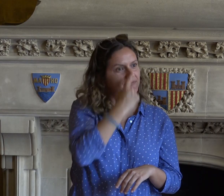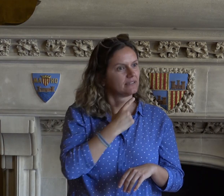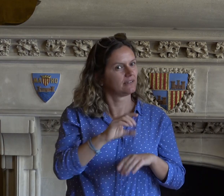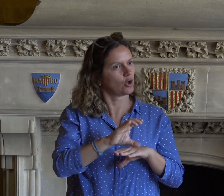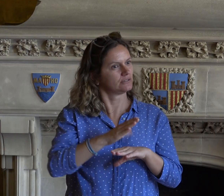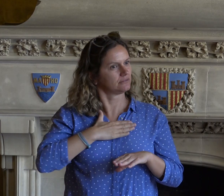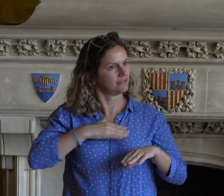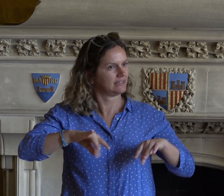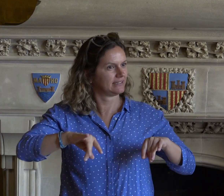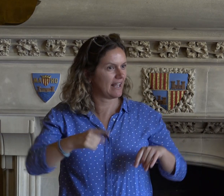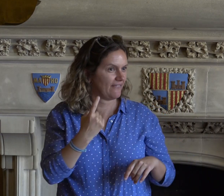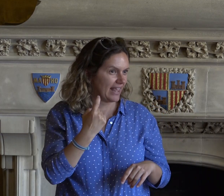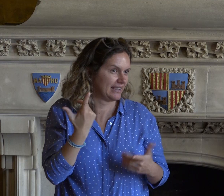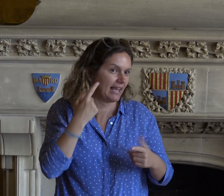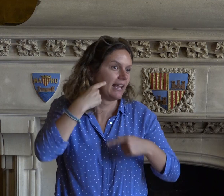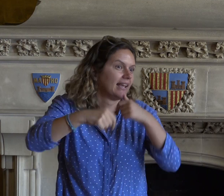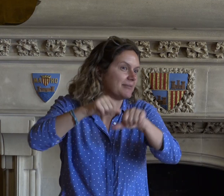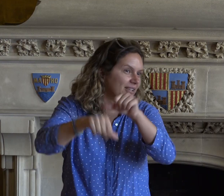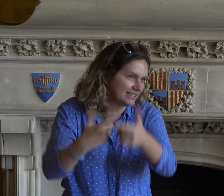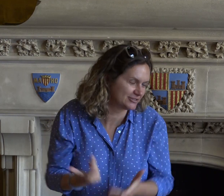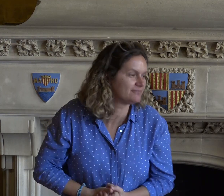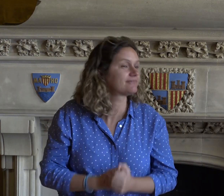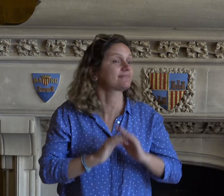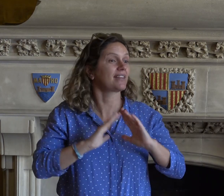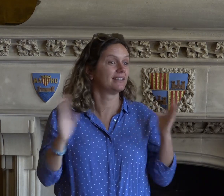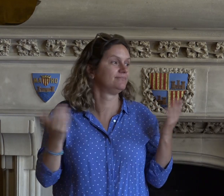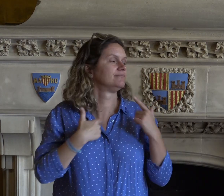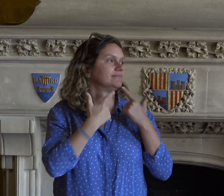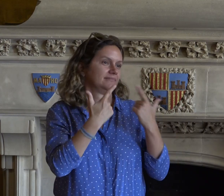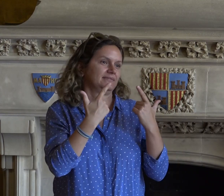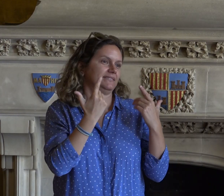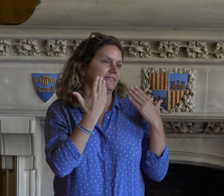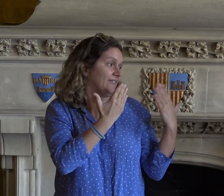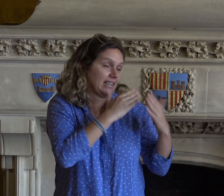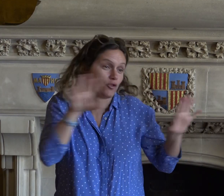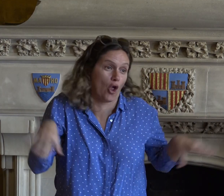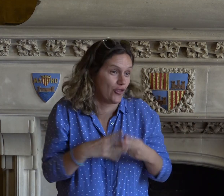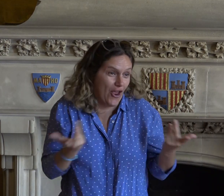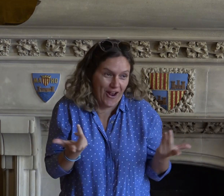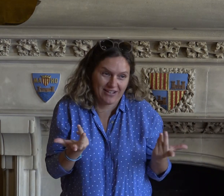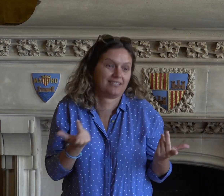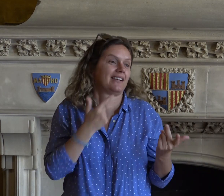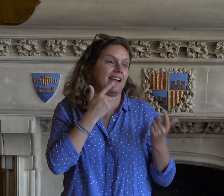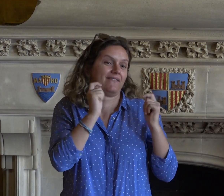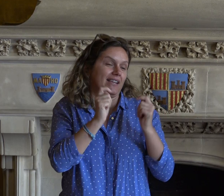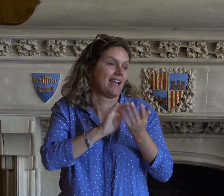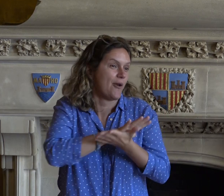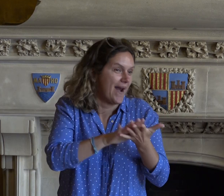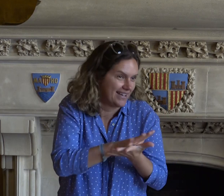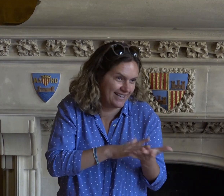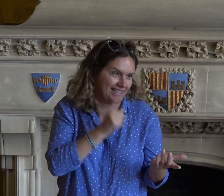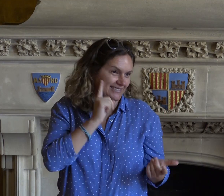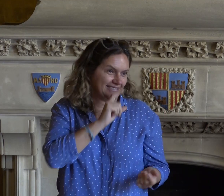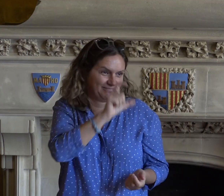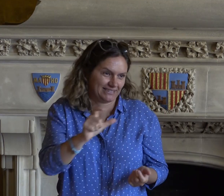aquí en nuestra tierra en un futuro. Nada más. Repito, muchísimas gracias a todos y feliz Semana de la Lengua